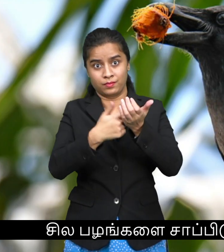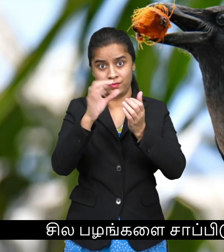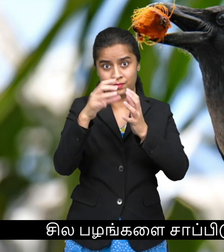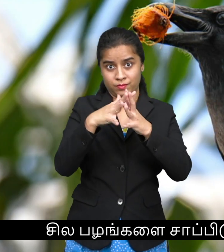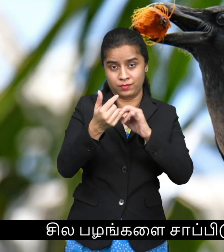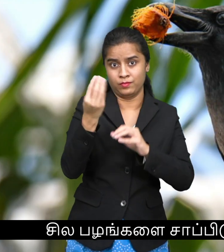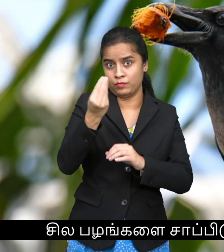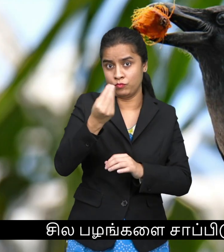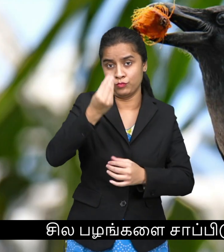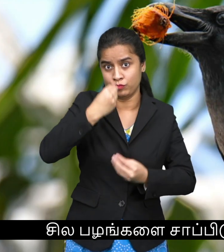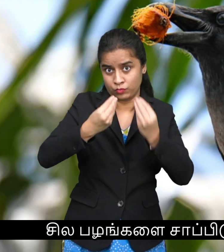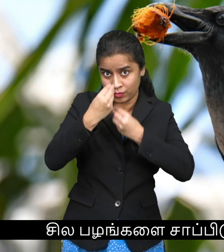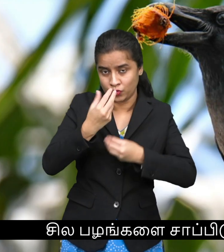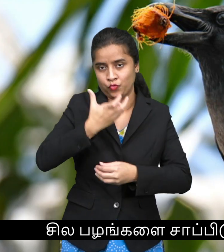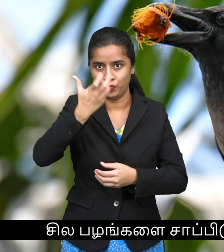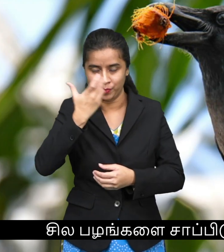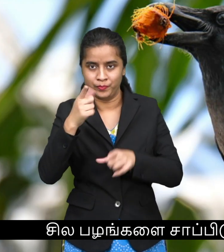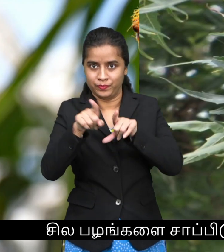வேப்பம்பழம்.